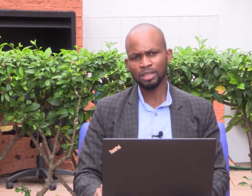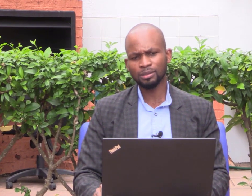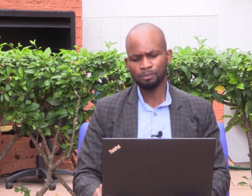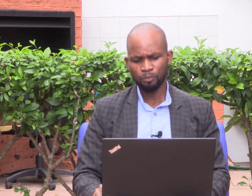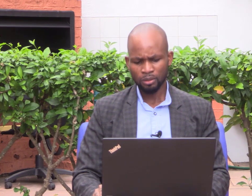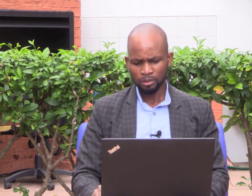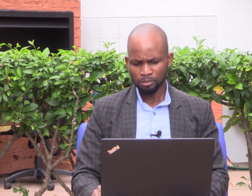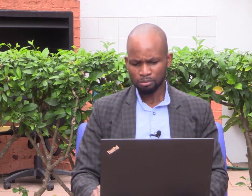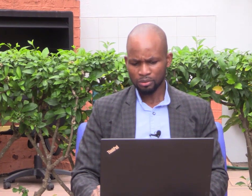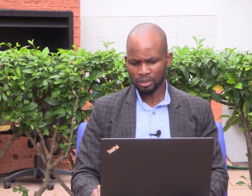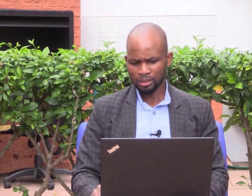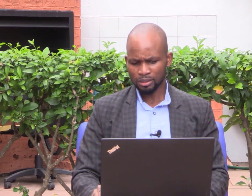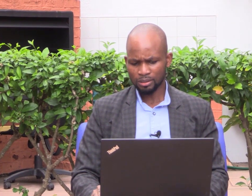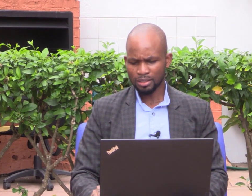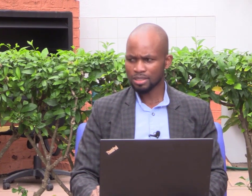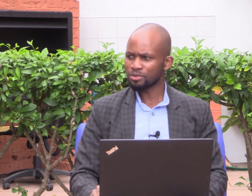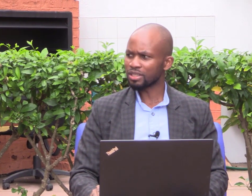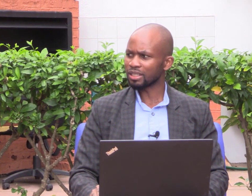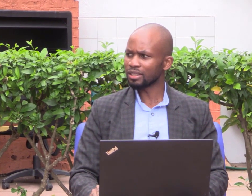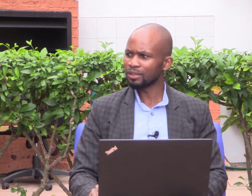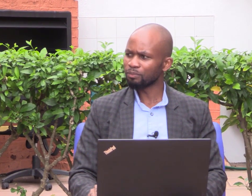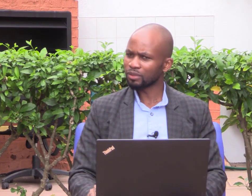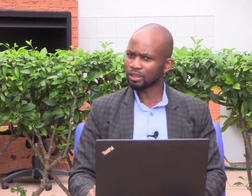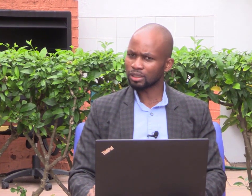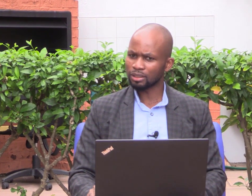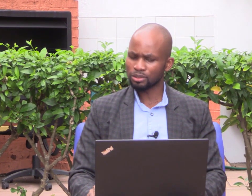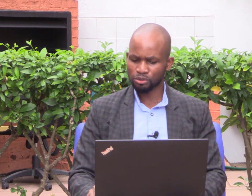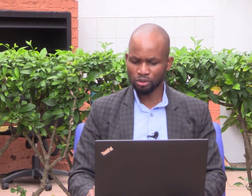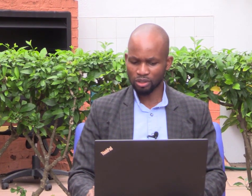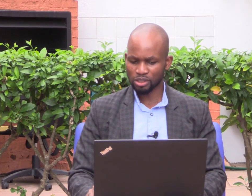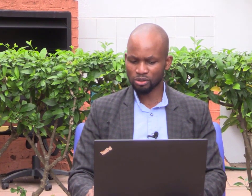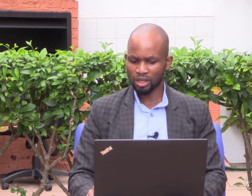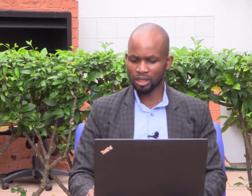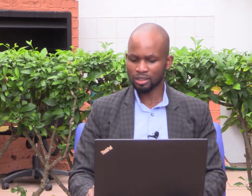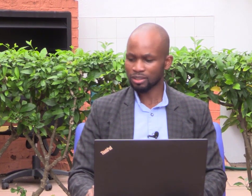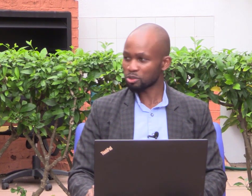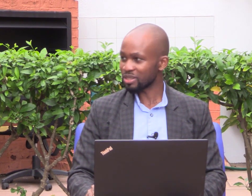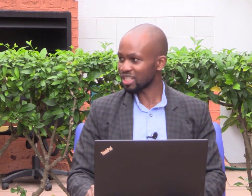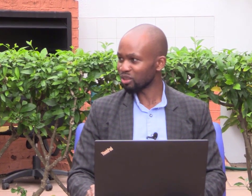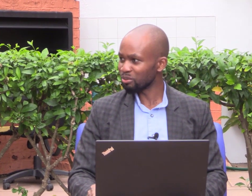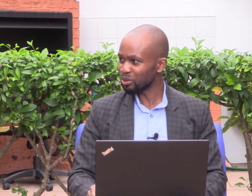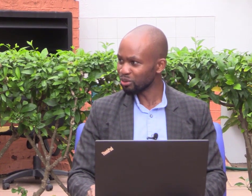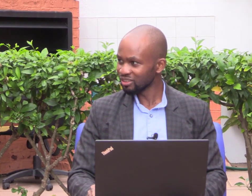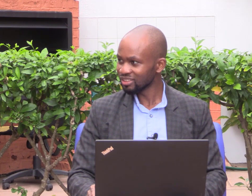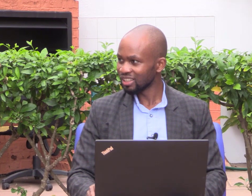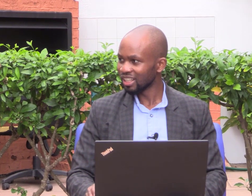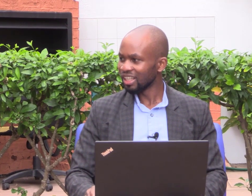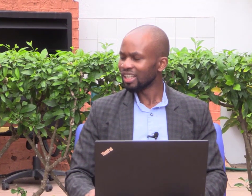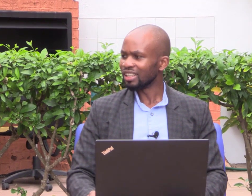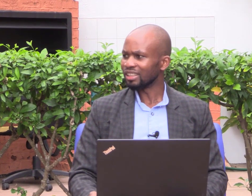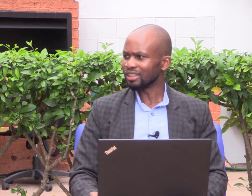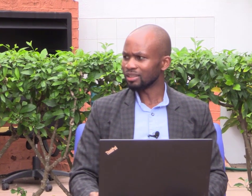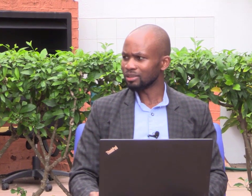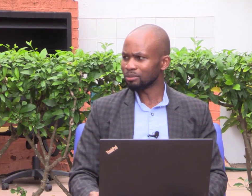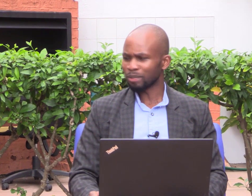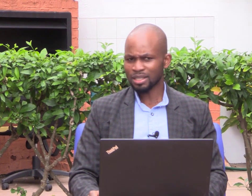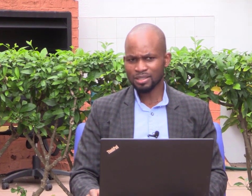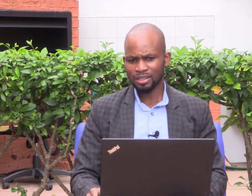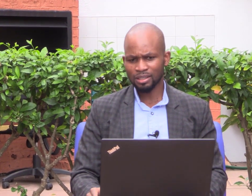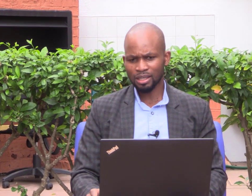importante. Porque disse-nos aqui que estudou na Escola Especial número 1. E parece que a